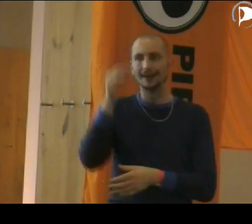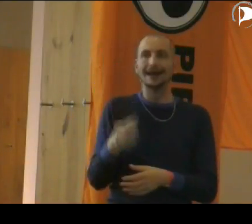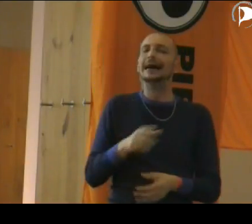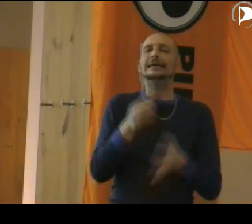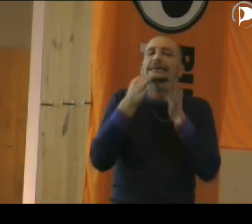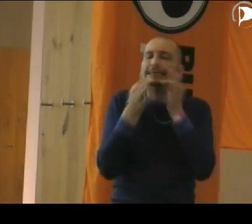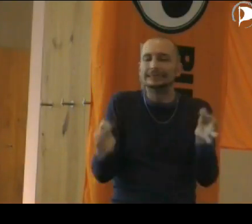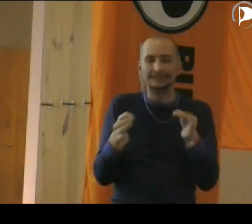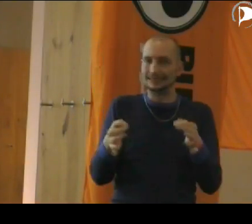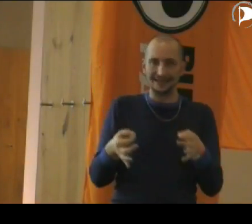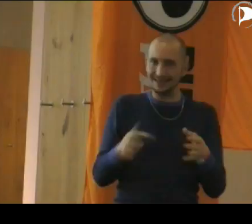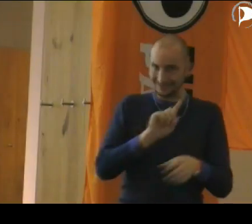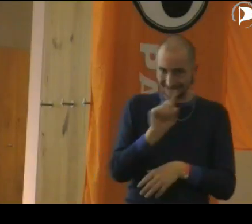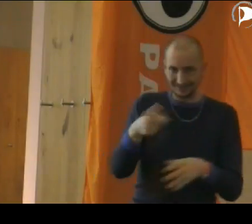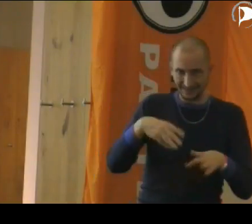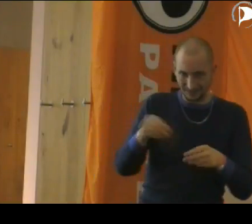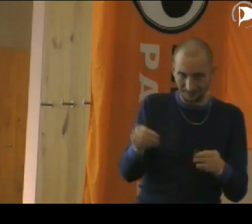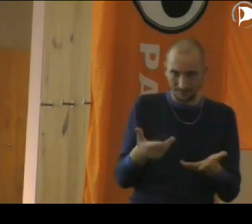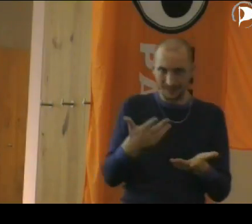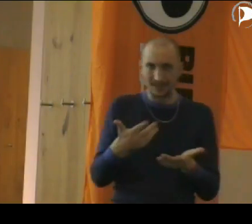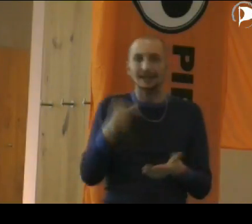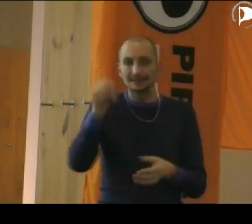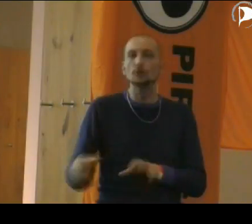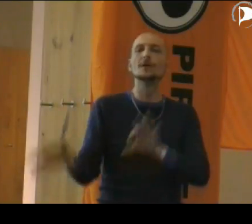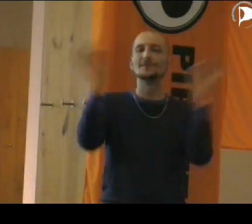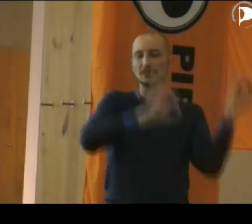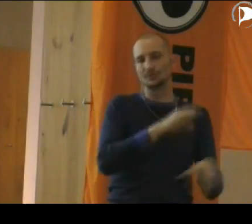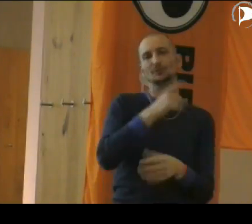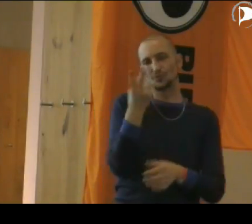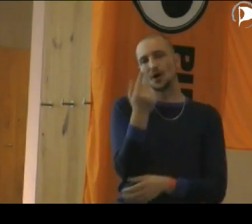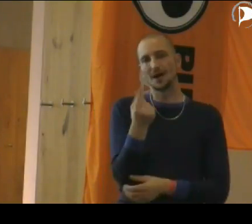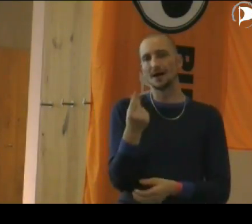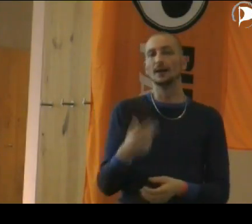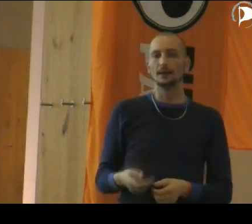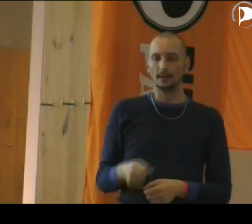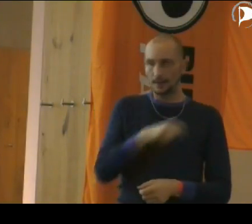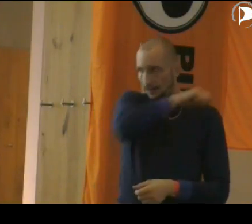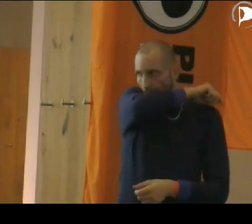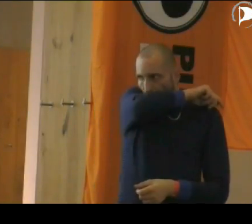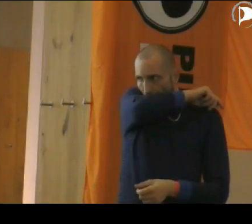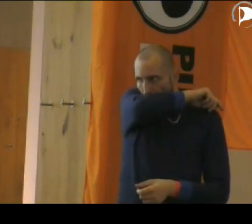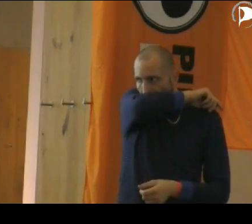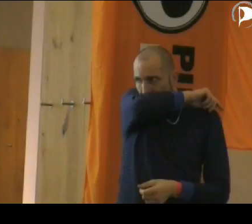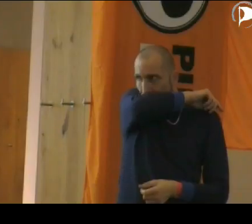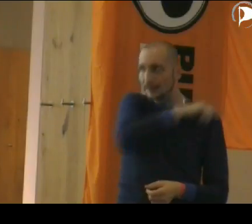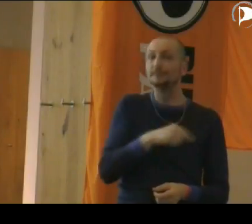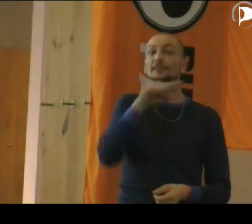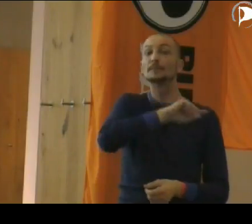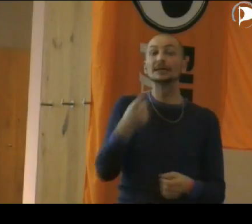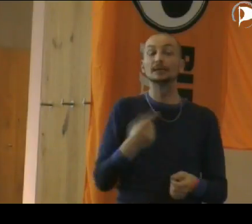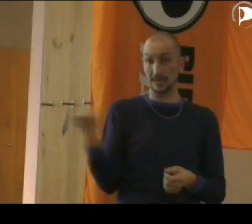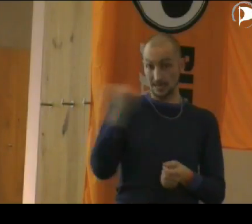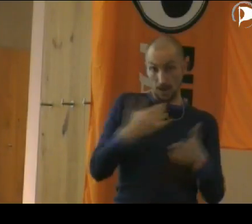eine gute kostet viel geld also eine überweisung jeweils würde hätten wir ein spenden auch noch bis zum ende dieses jahres